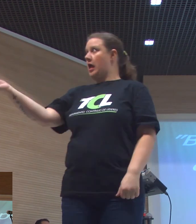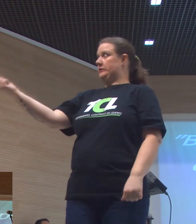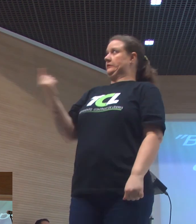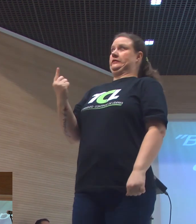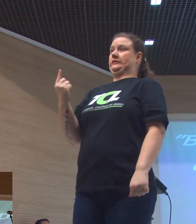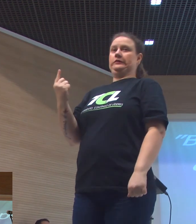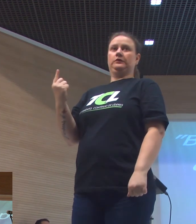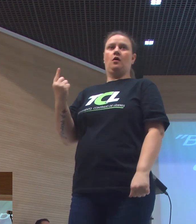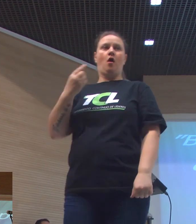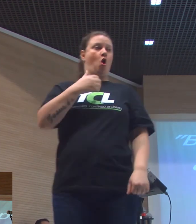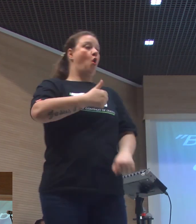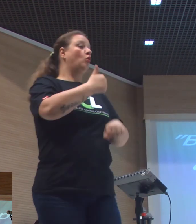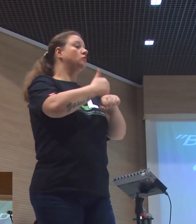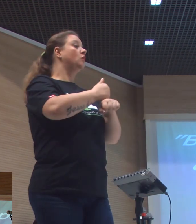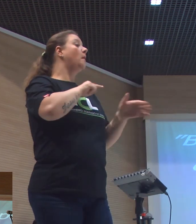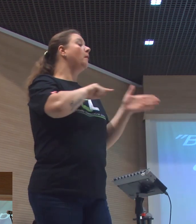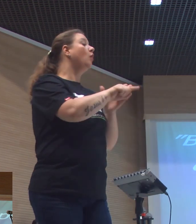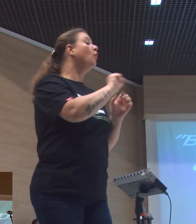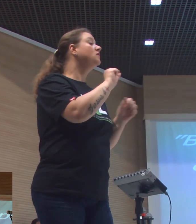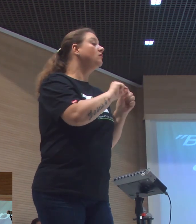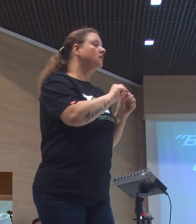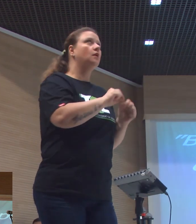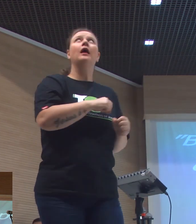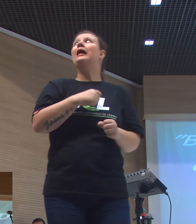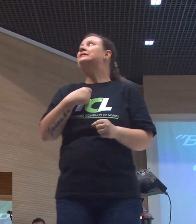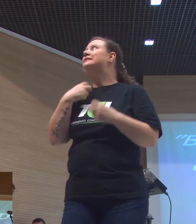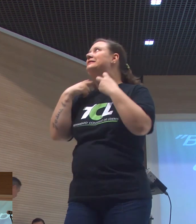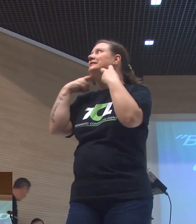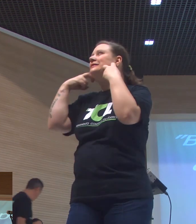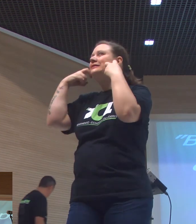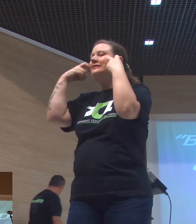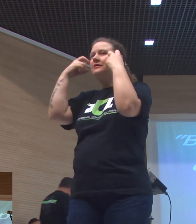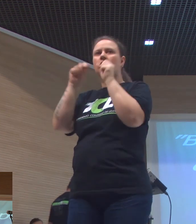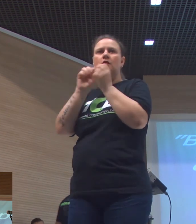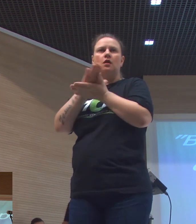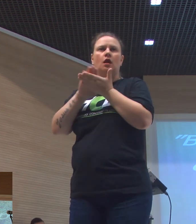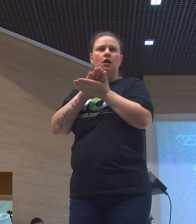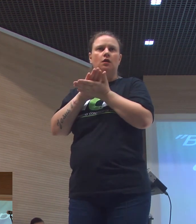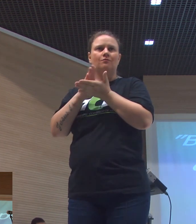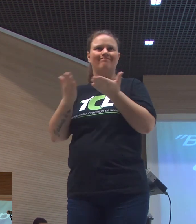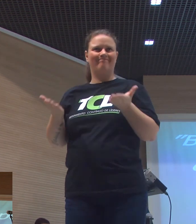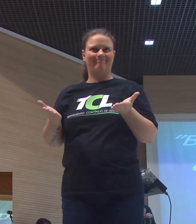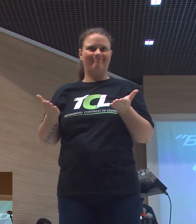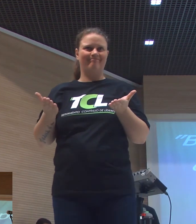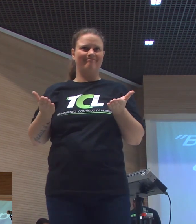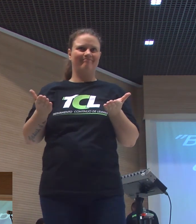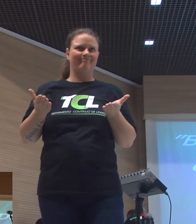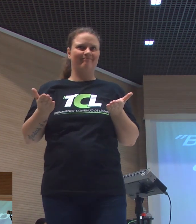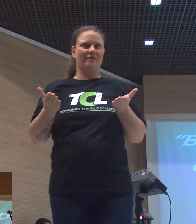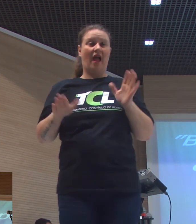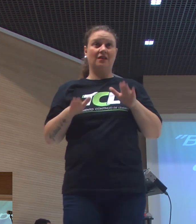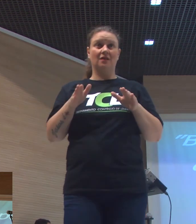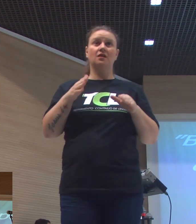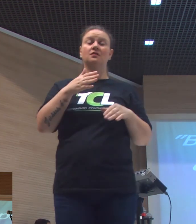dele. E eu já vi alguns casos assim. Eu sabia que o testemunho da pessoa não era bom,